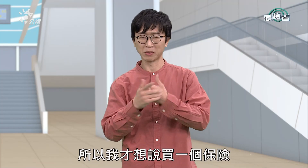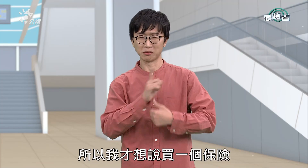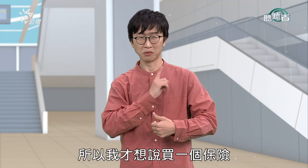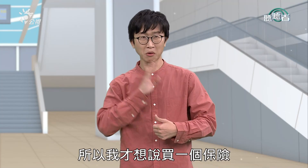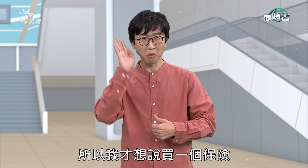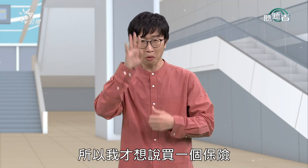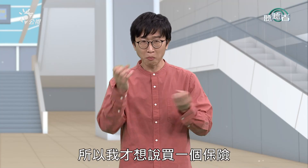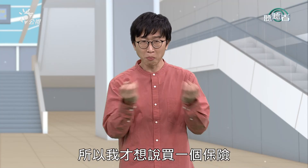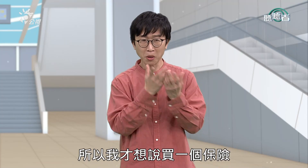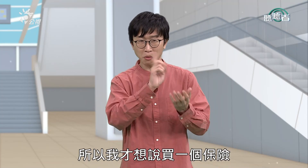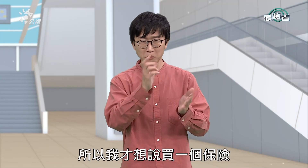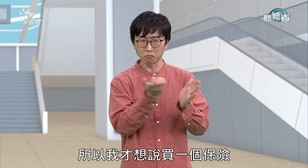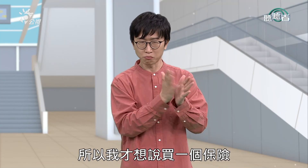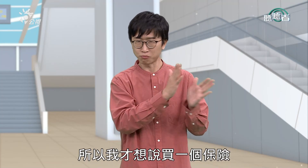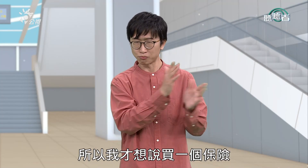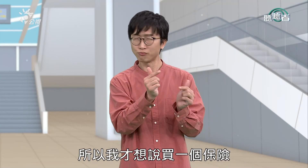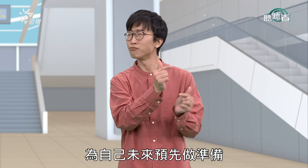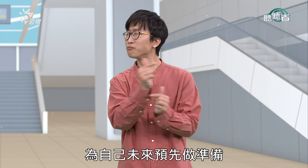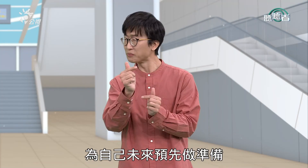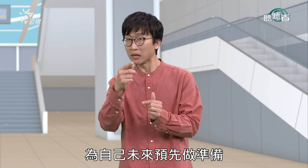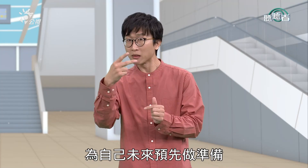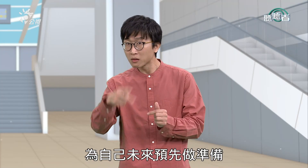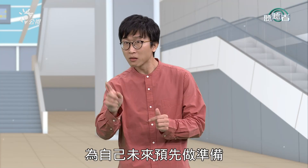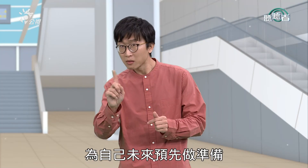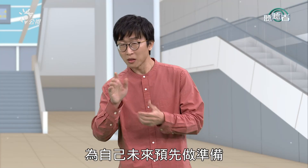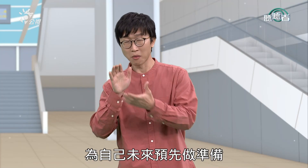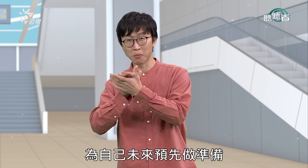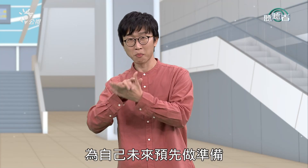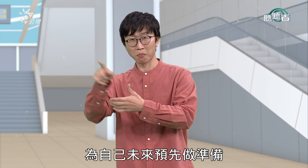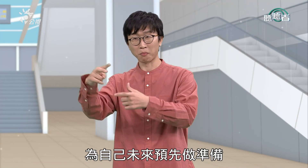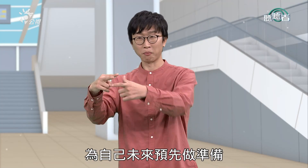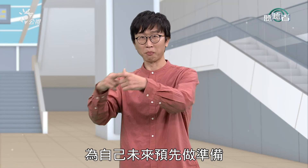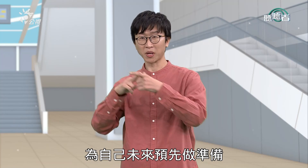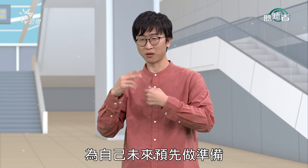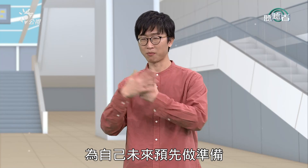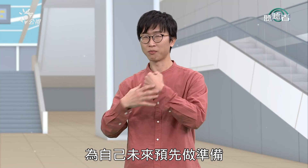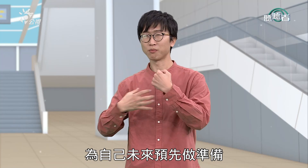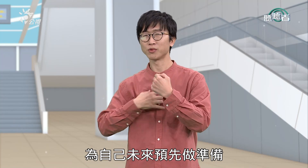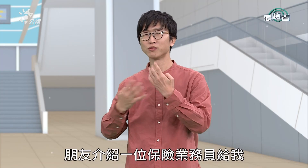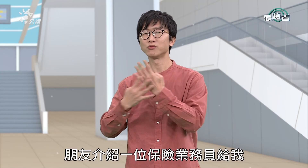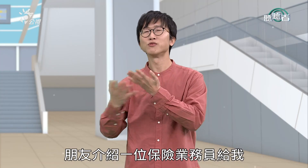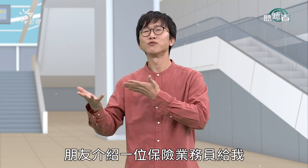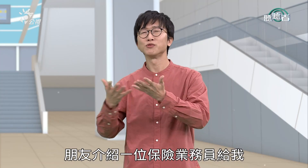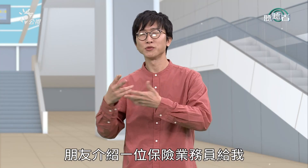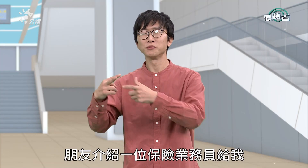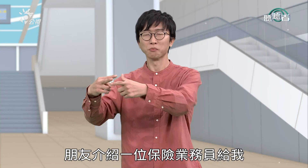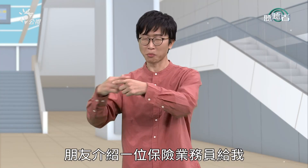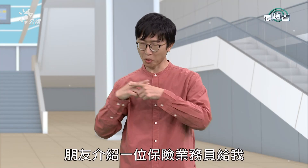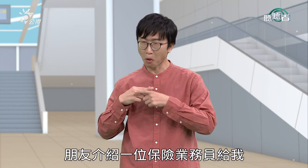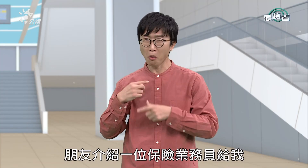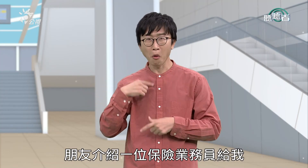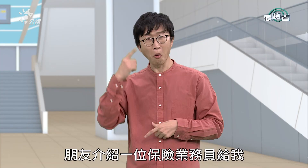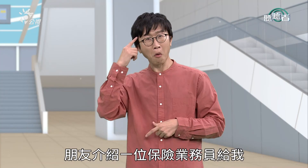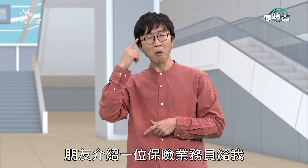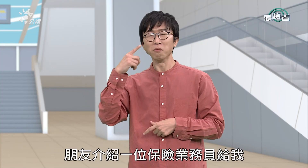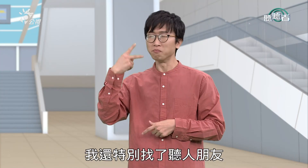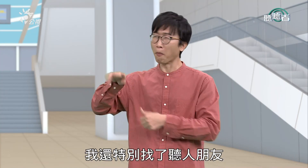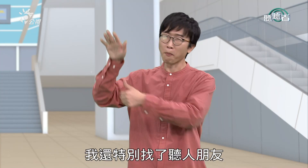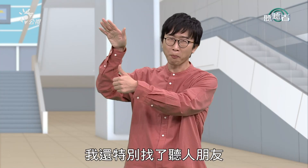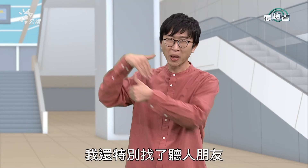想说，买一个保险，为自己未来预先做准备。 朋友介绍一位保险业务员给我啊，我还特